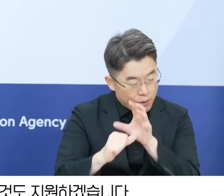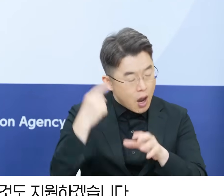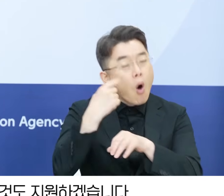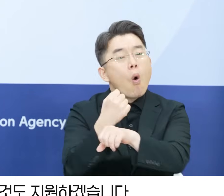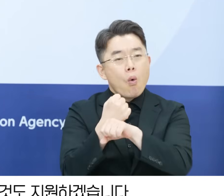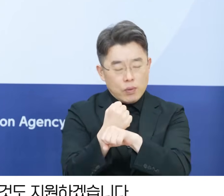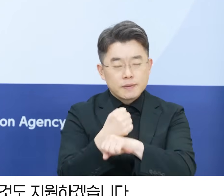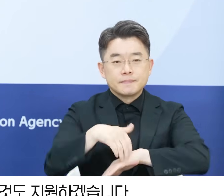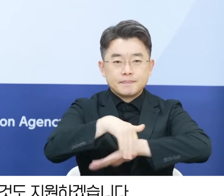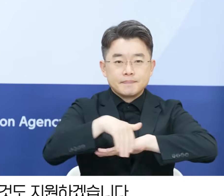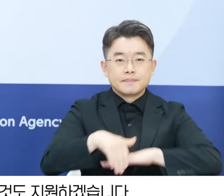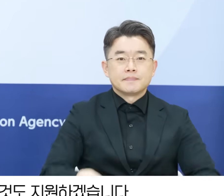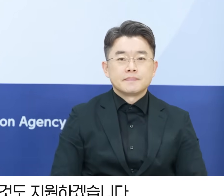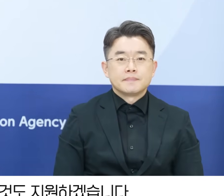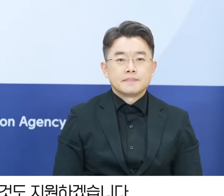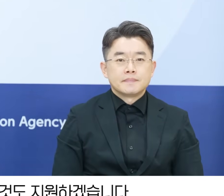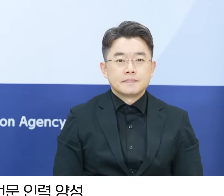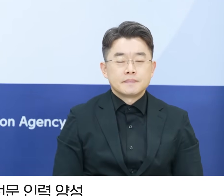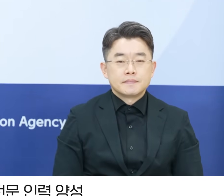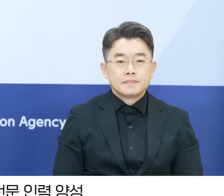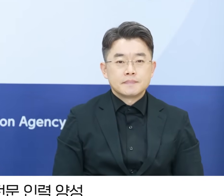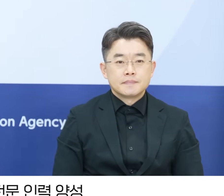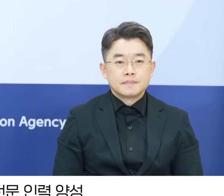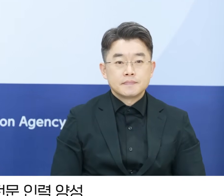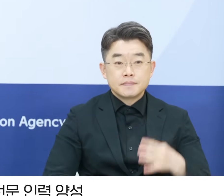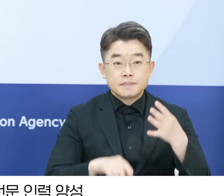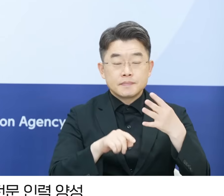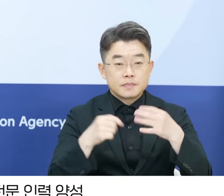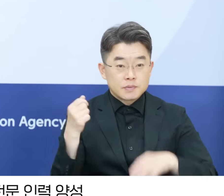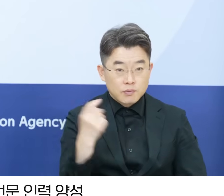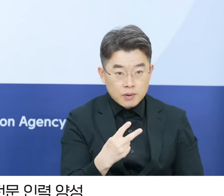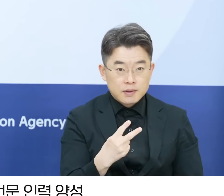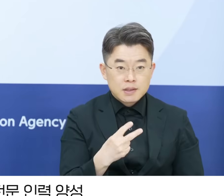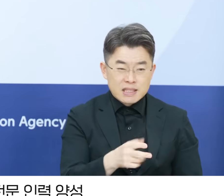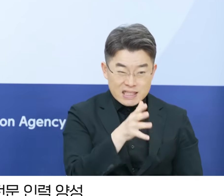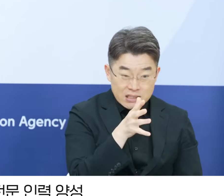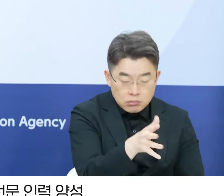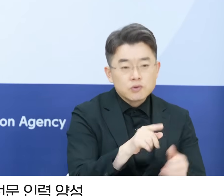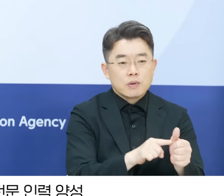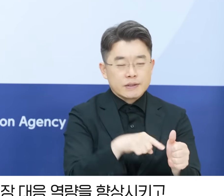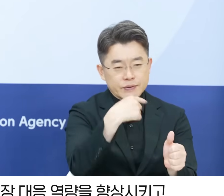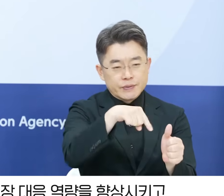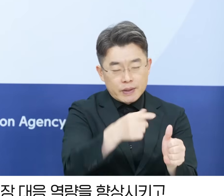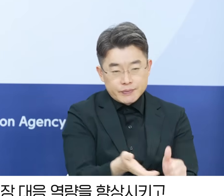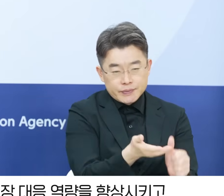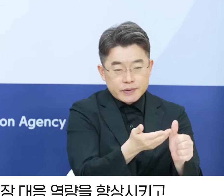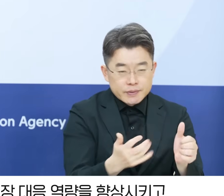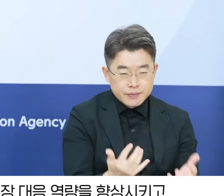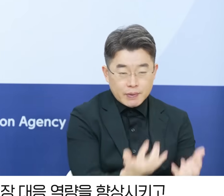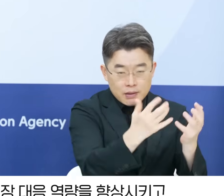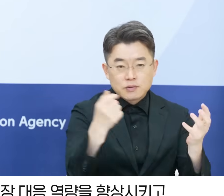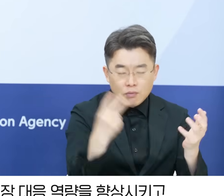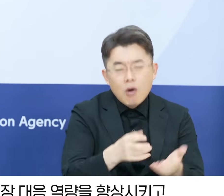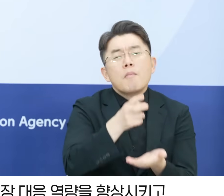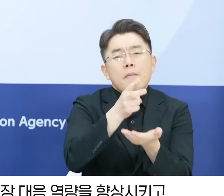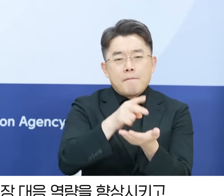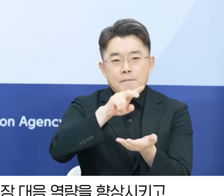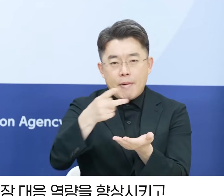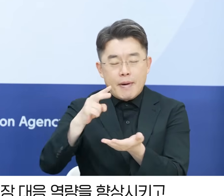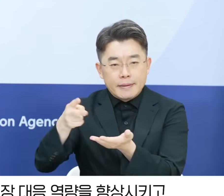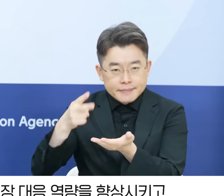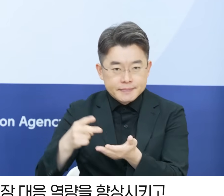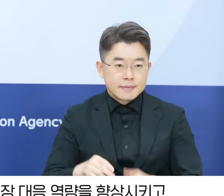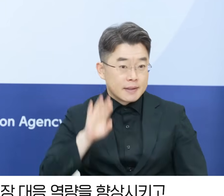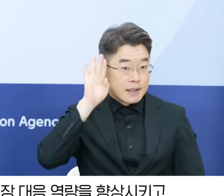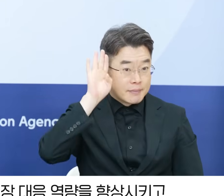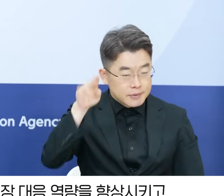것도 지원하겠습니다. 또한 관련 분야 전문 인력 양성, 법령 및 제도 정비를 통해서